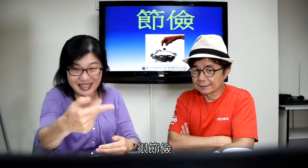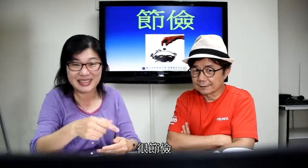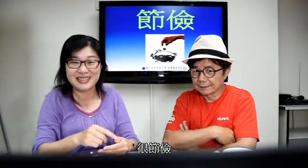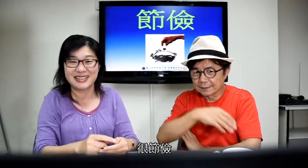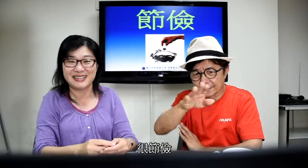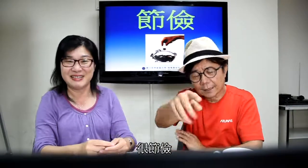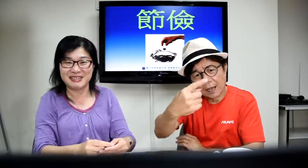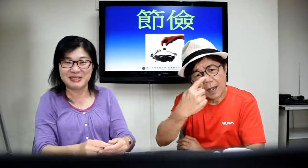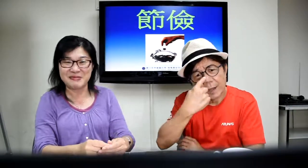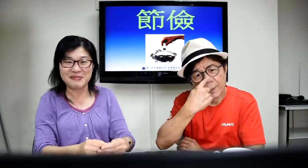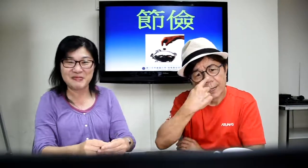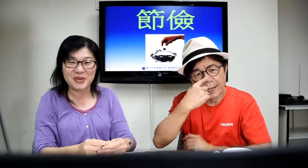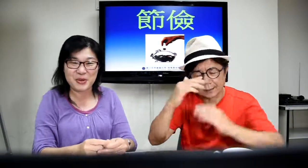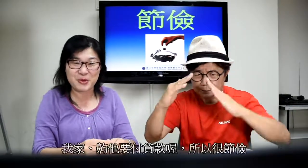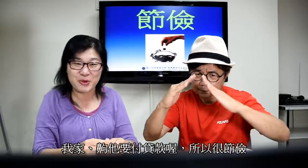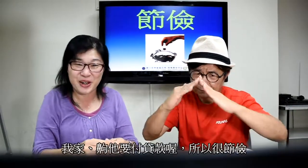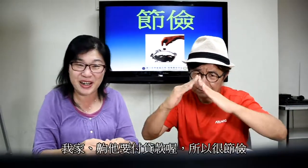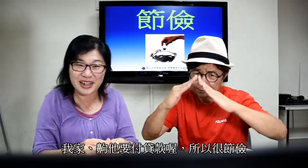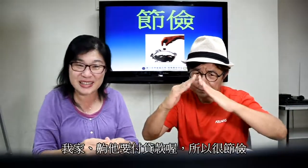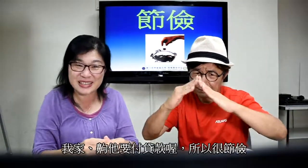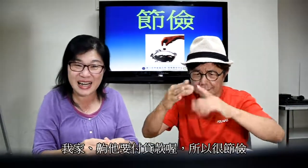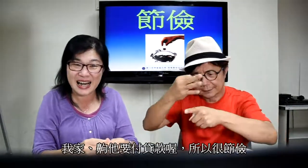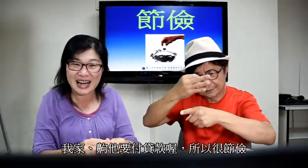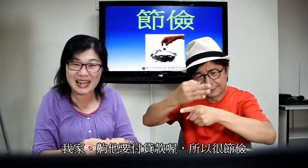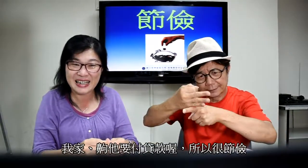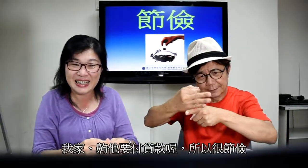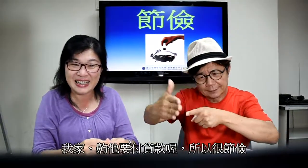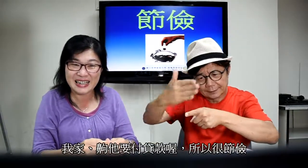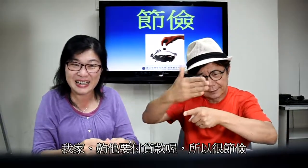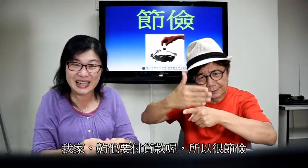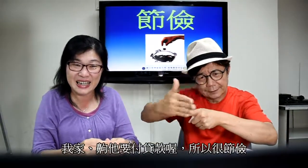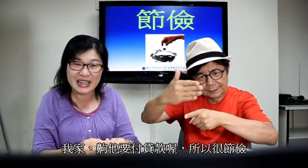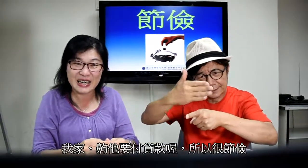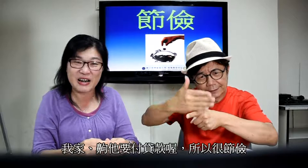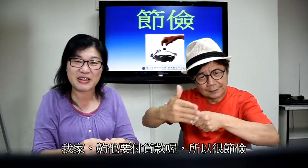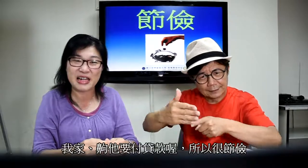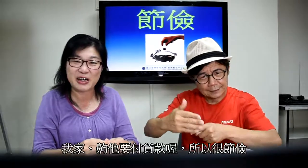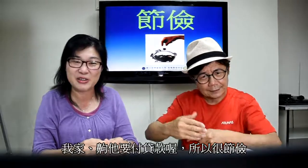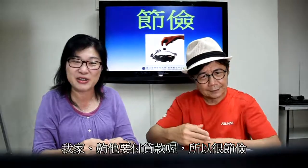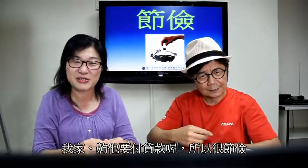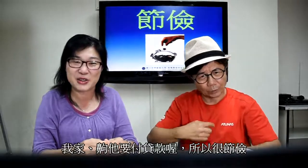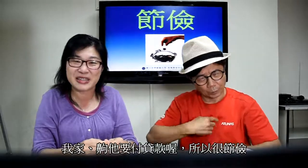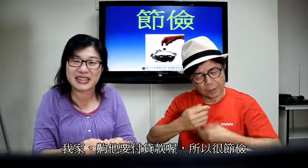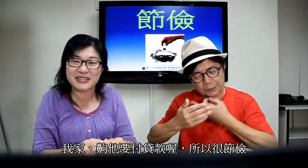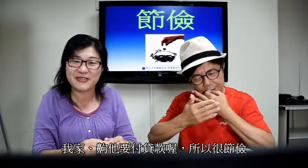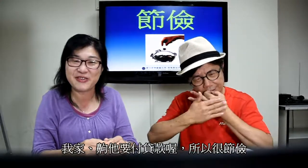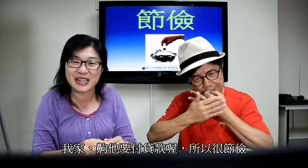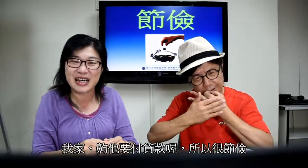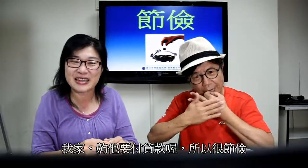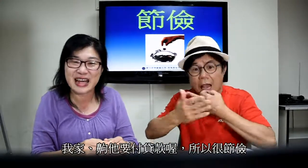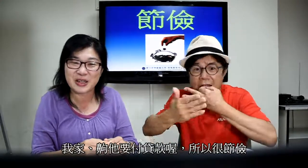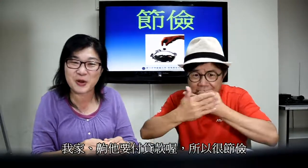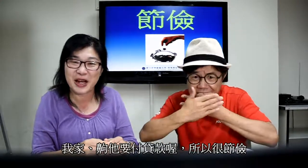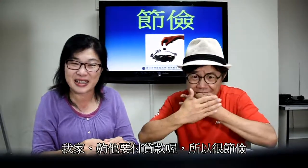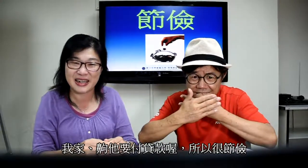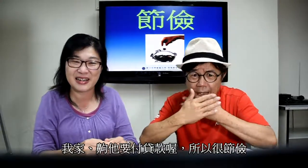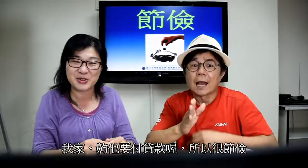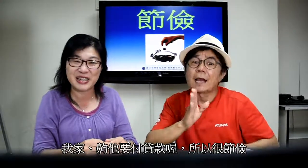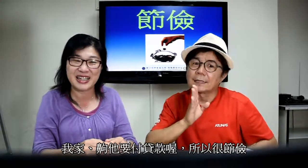俭。我家啊、哦，他要付贷款哈、哦，所以很